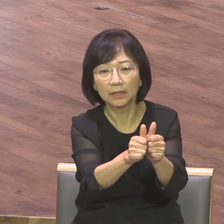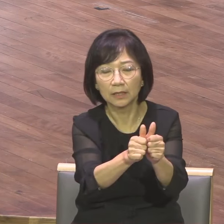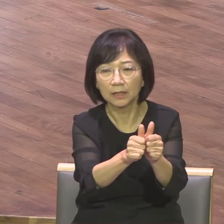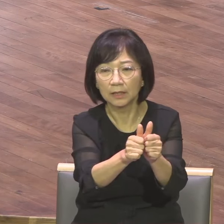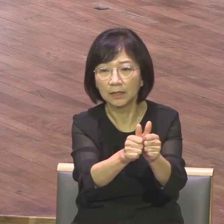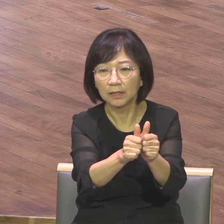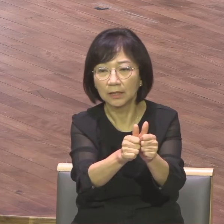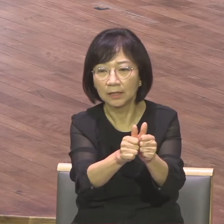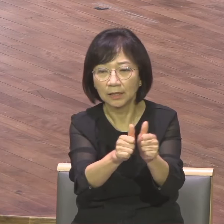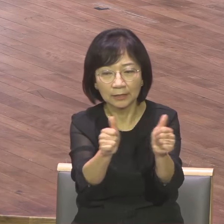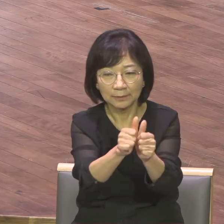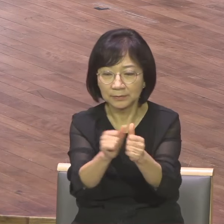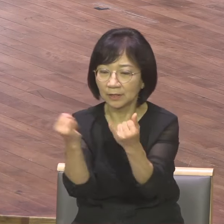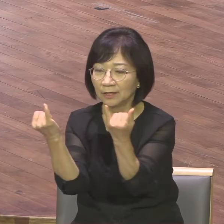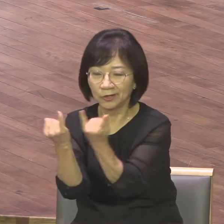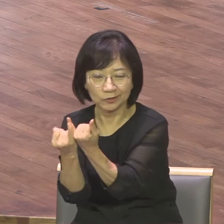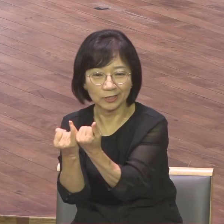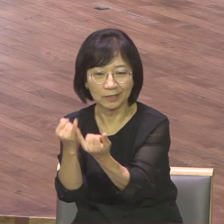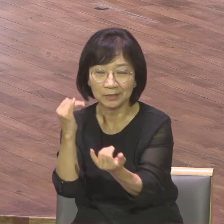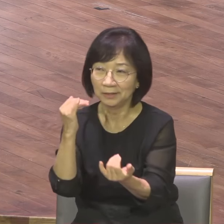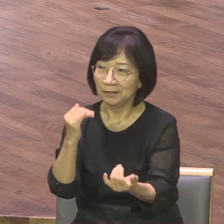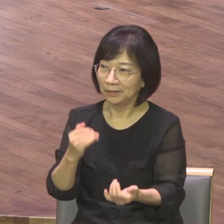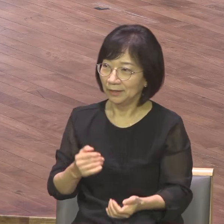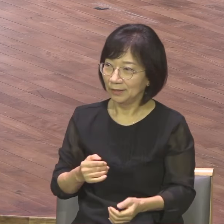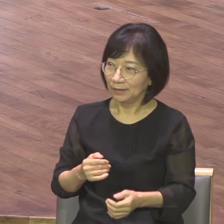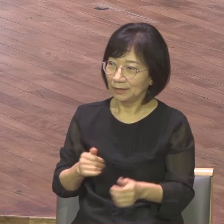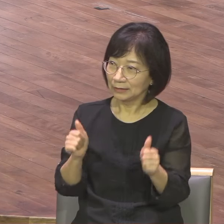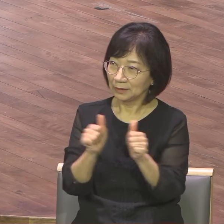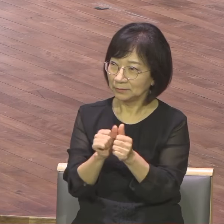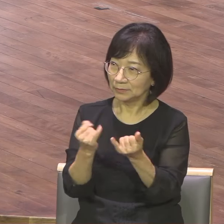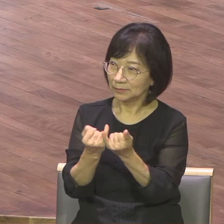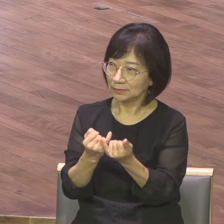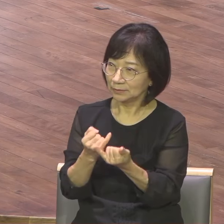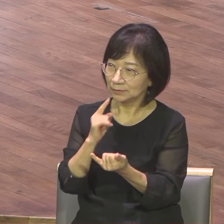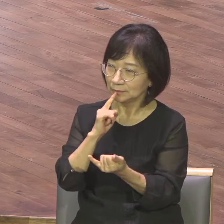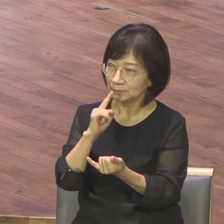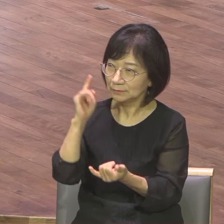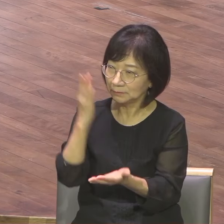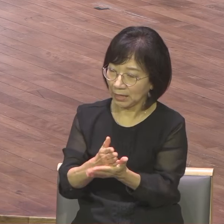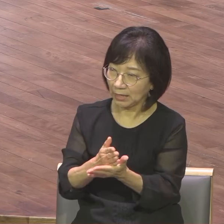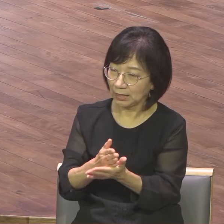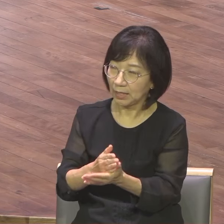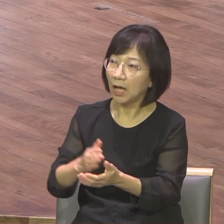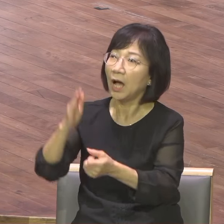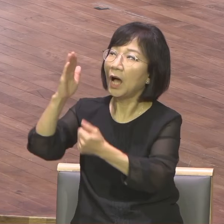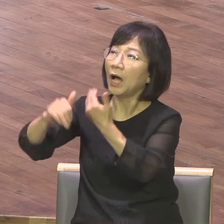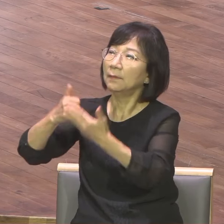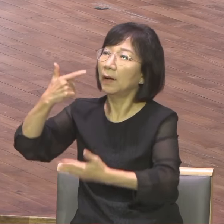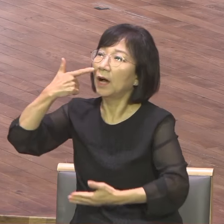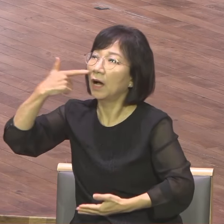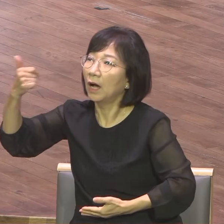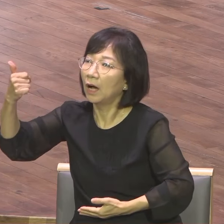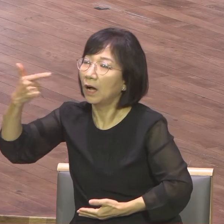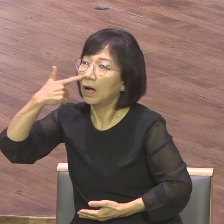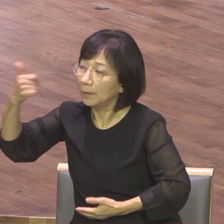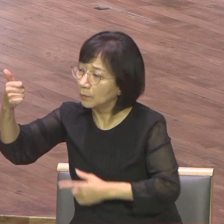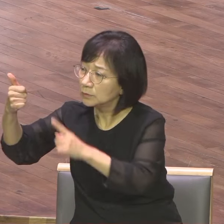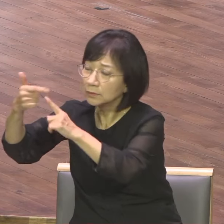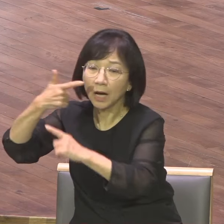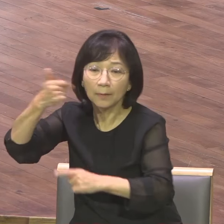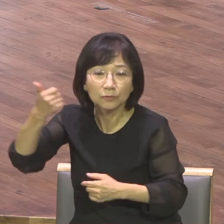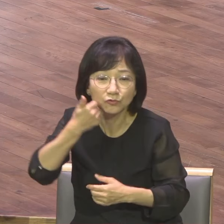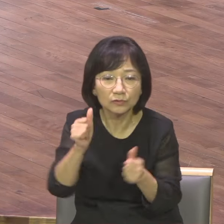상황이에요. 하나님을 아버지라 불러야 구원 받는데 하나님을 아버지라 못 부르게